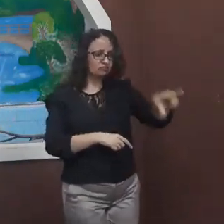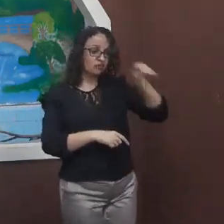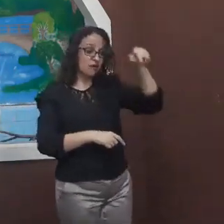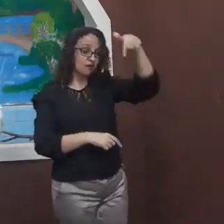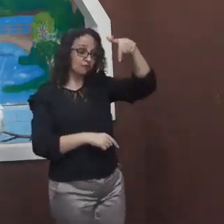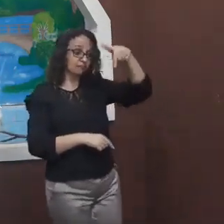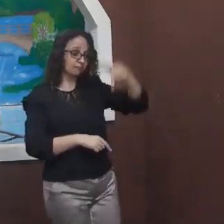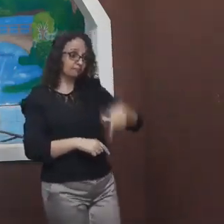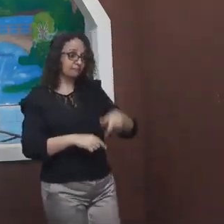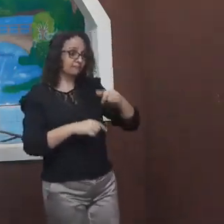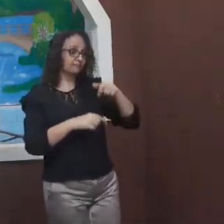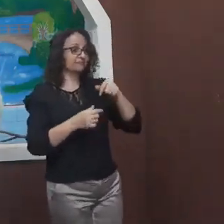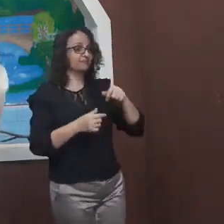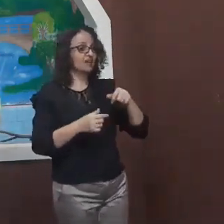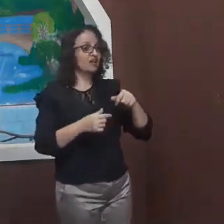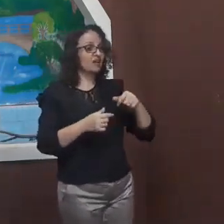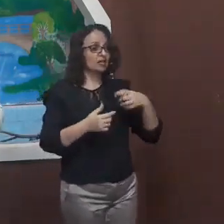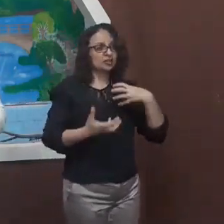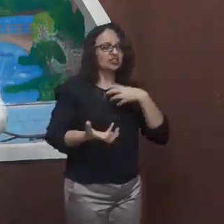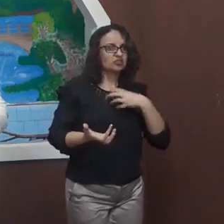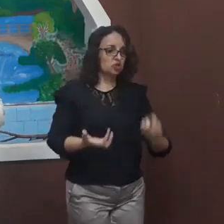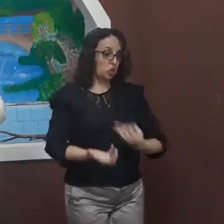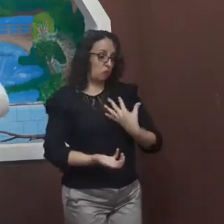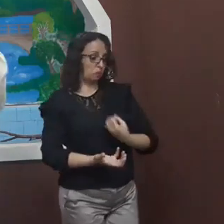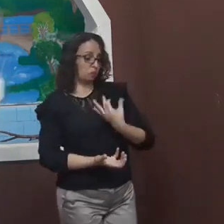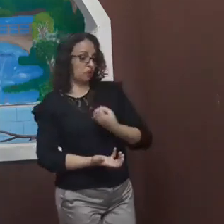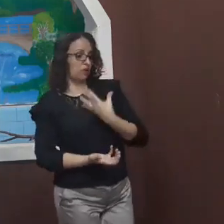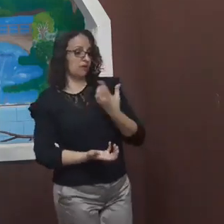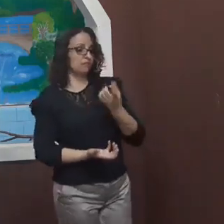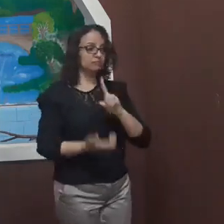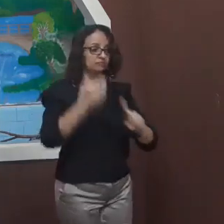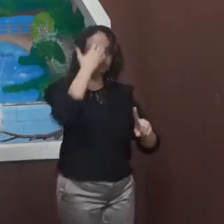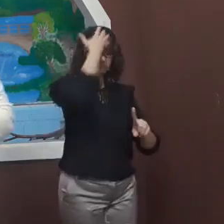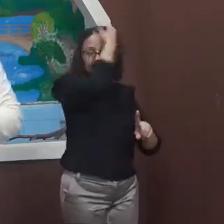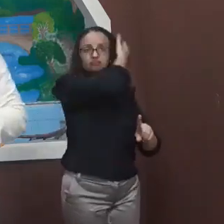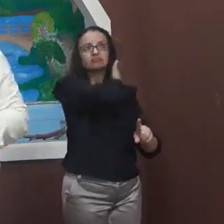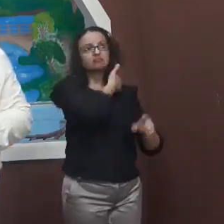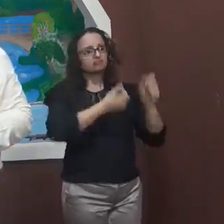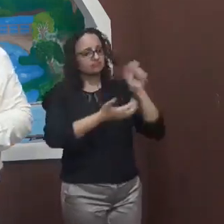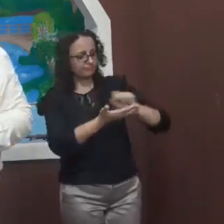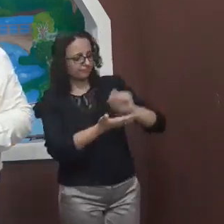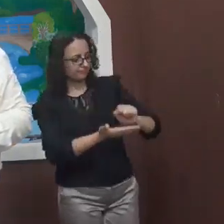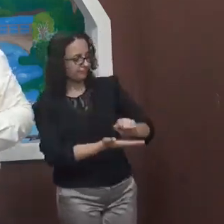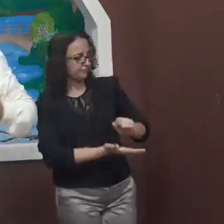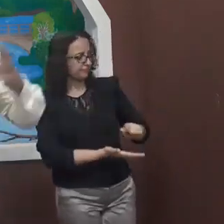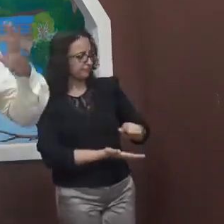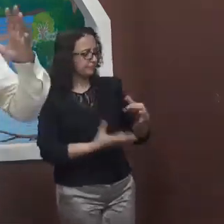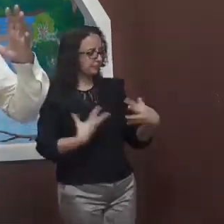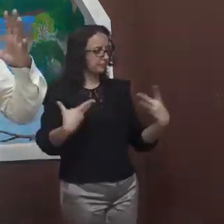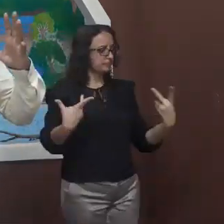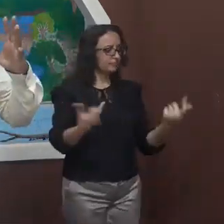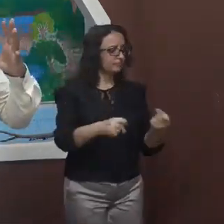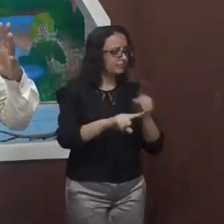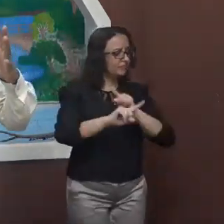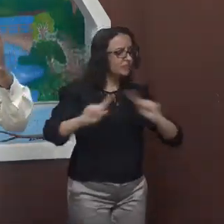muita ênfase poética, sem ter muita condição artística, porque